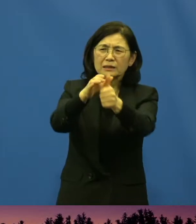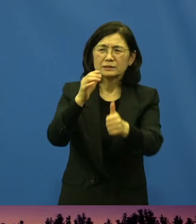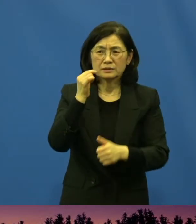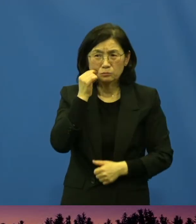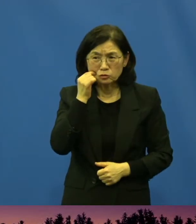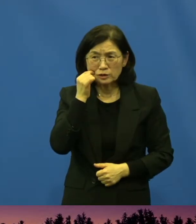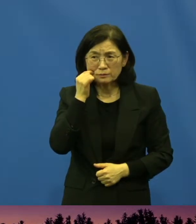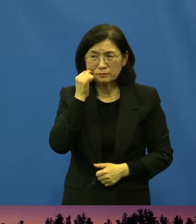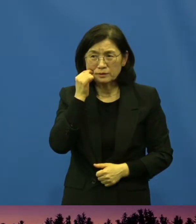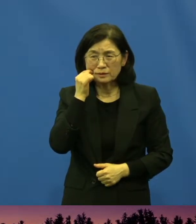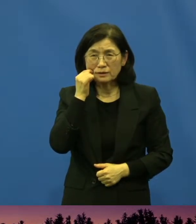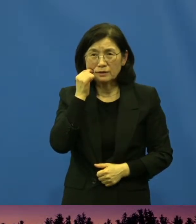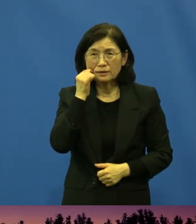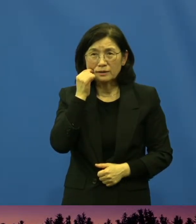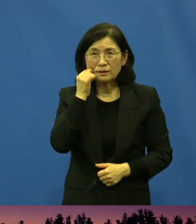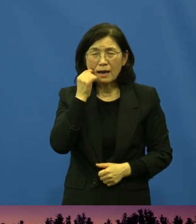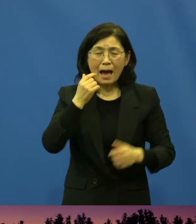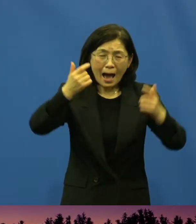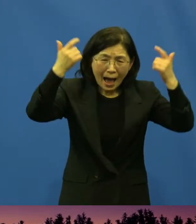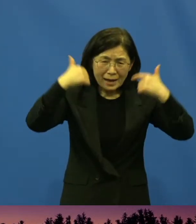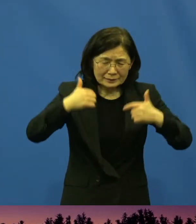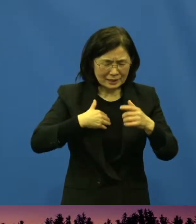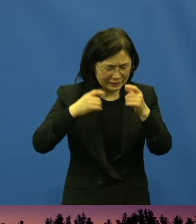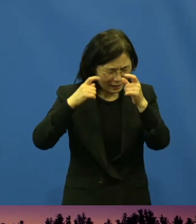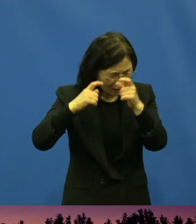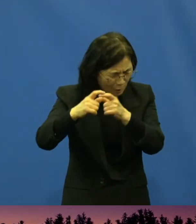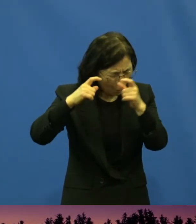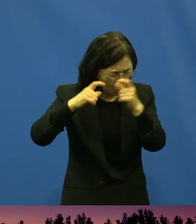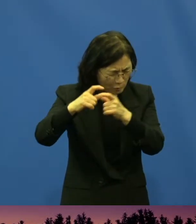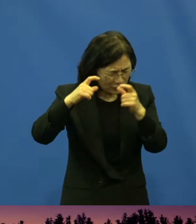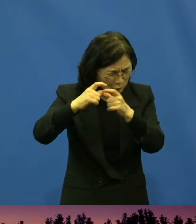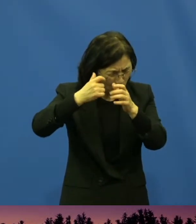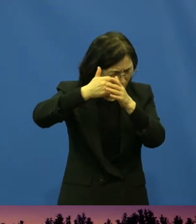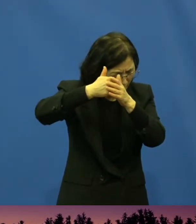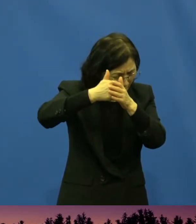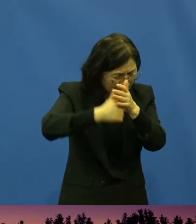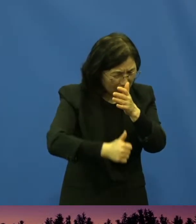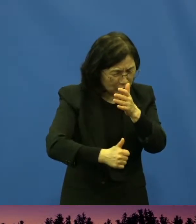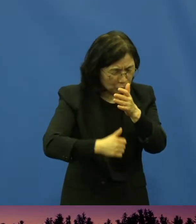내 자기 고민, 자기 문제에 빠져가지고 허우적거리는데 어떻게 해요?